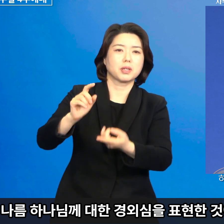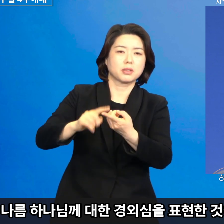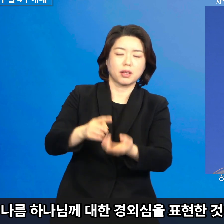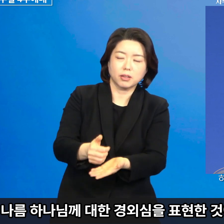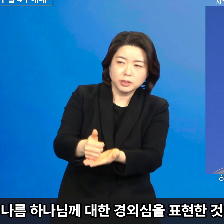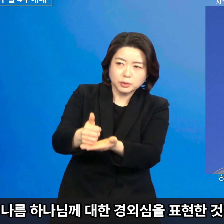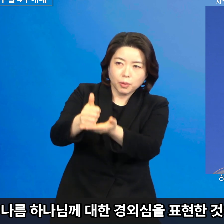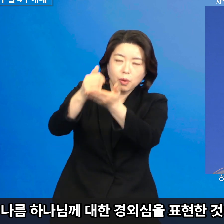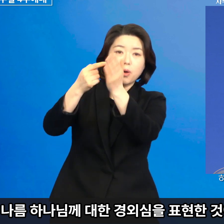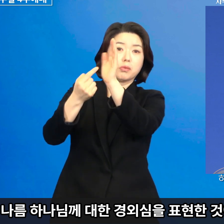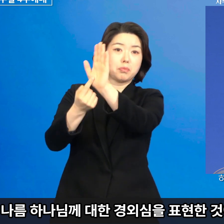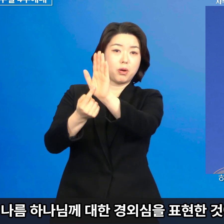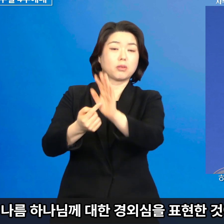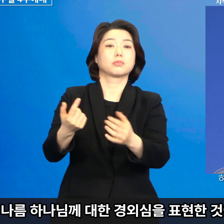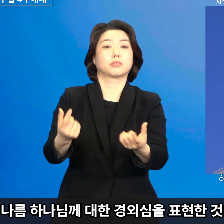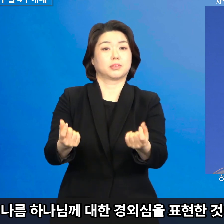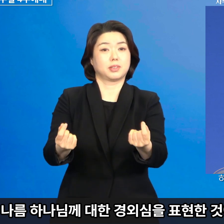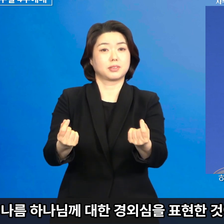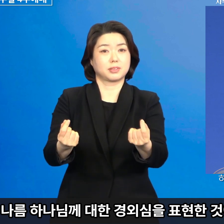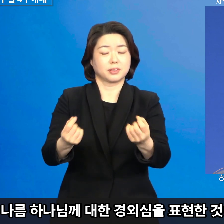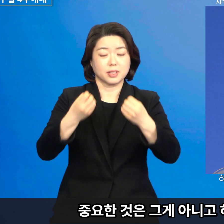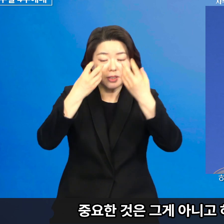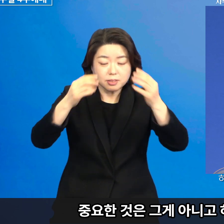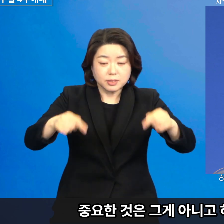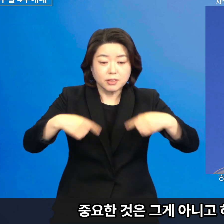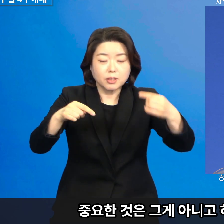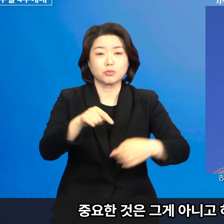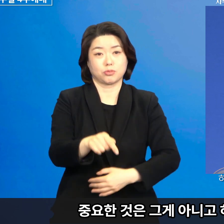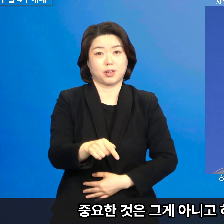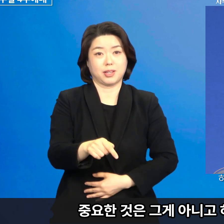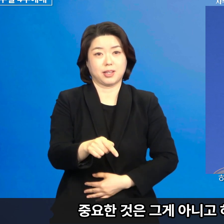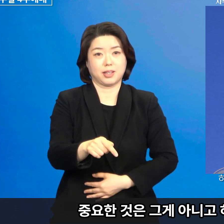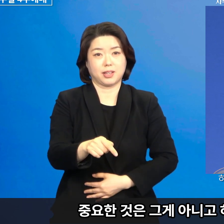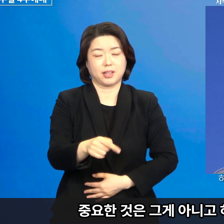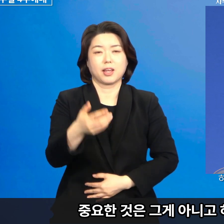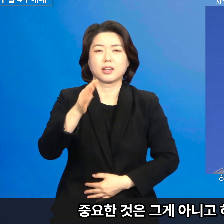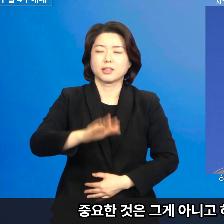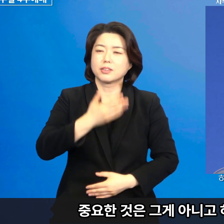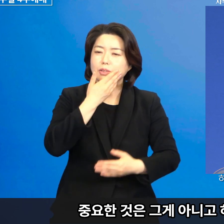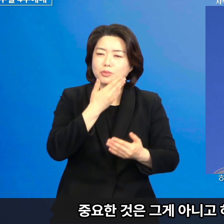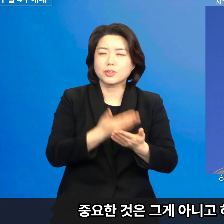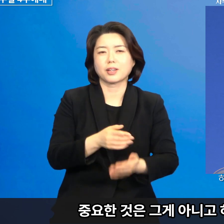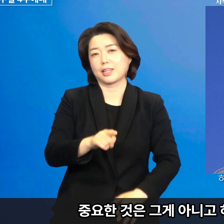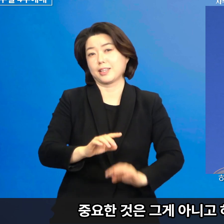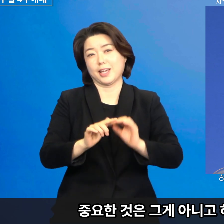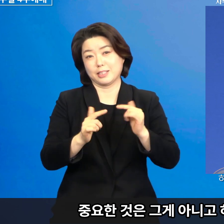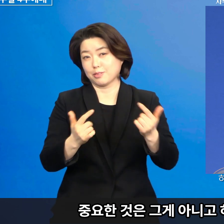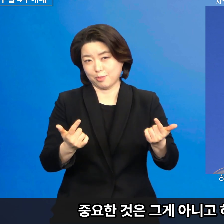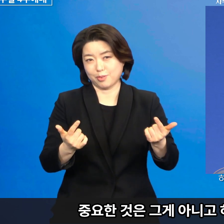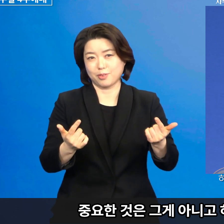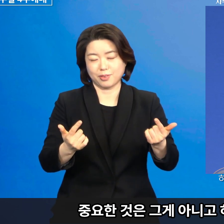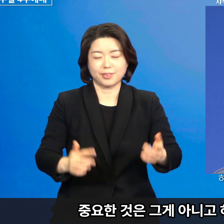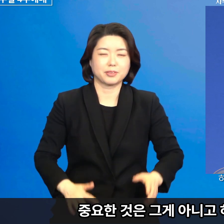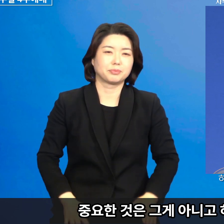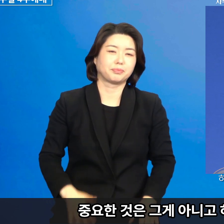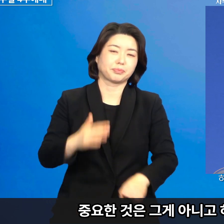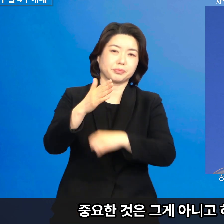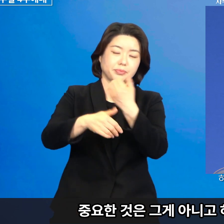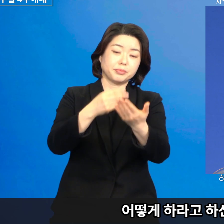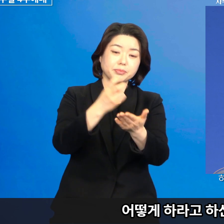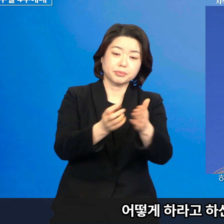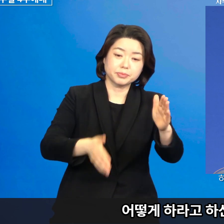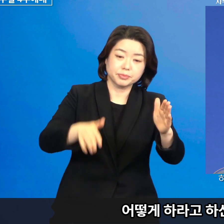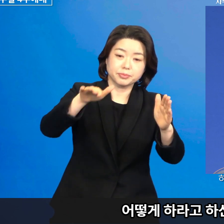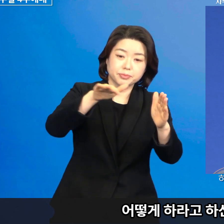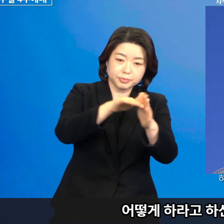표현한 것이라고 볼 수 있는 것이 새 수레예요. 근데 중요한 것은 그게 아니고 하나님의 궤를 옮길